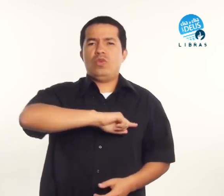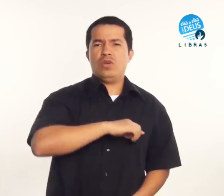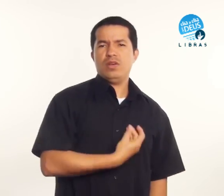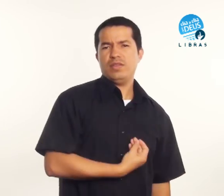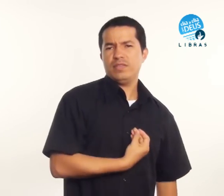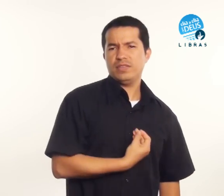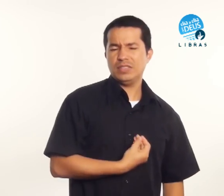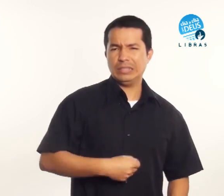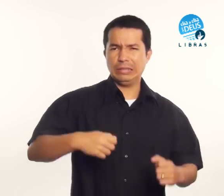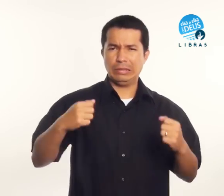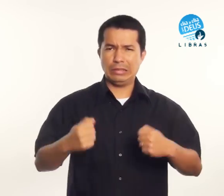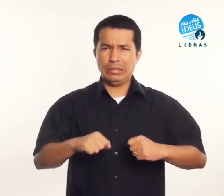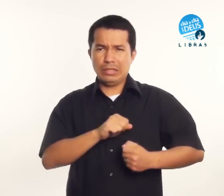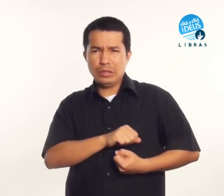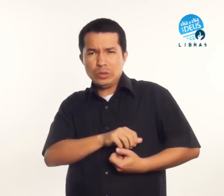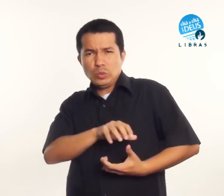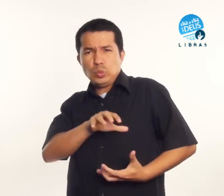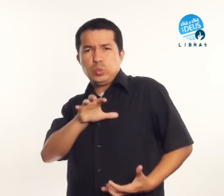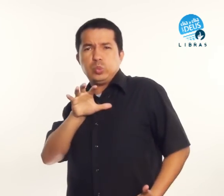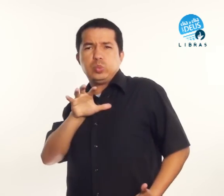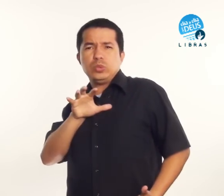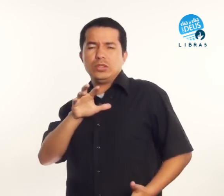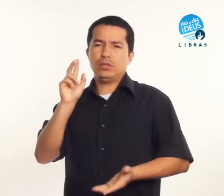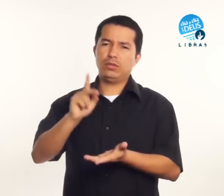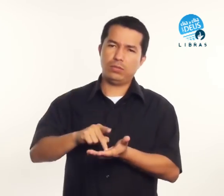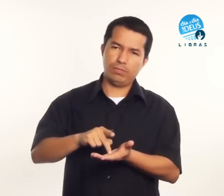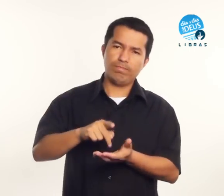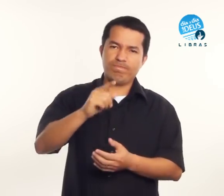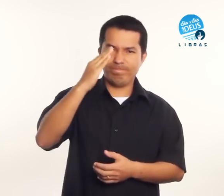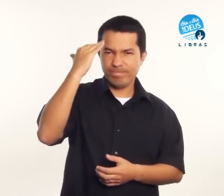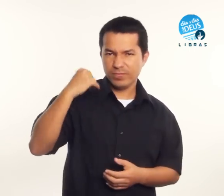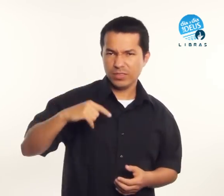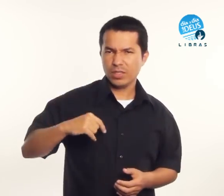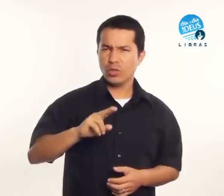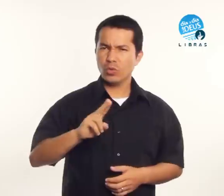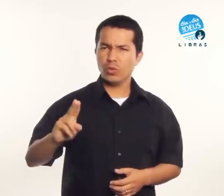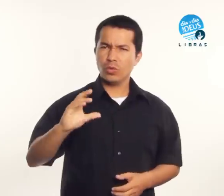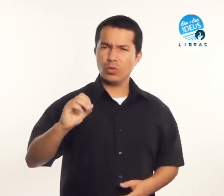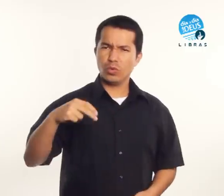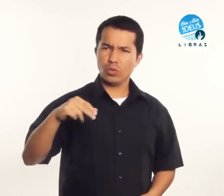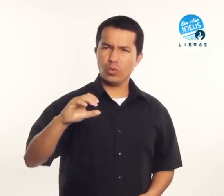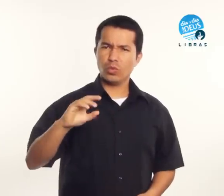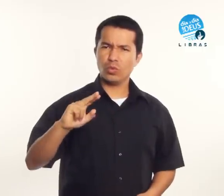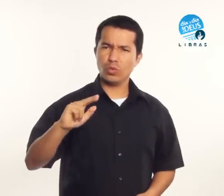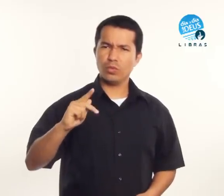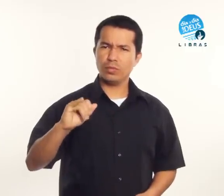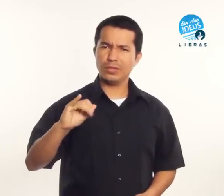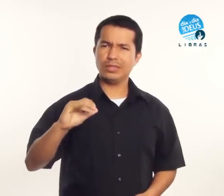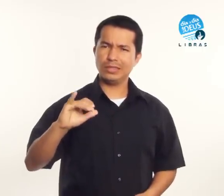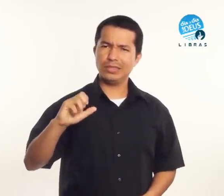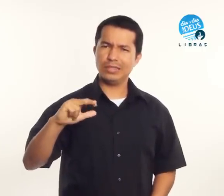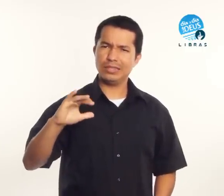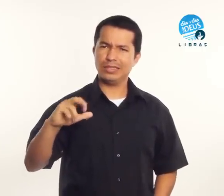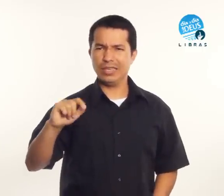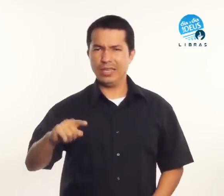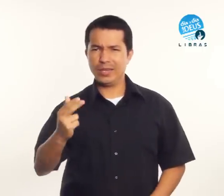sejam insuflados. Na versão antiga, as concupiscências da carne, né? Estejam